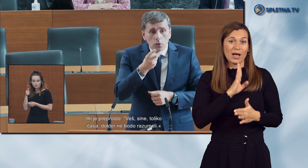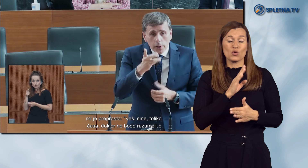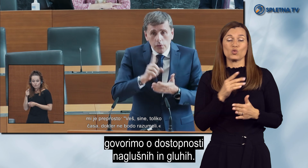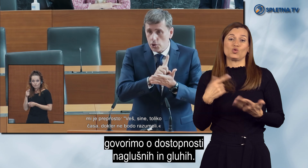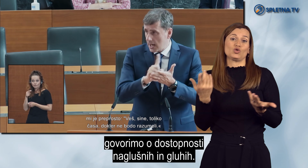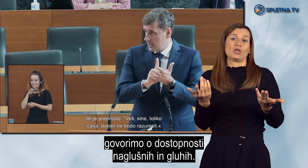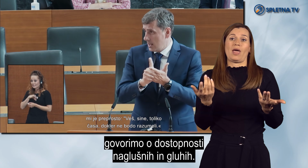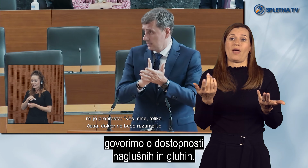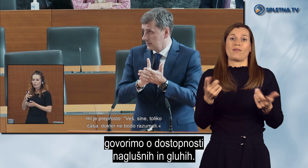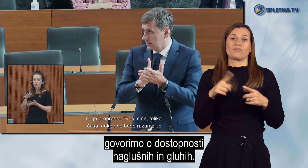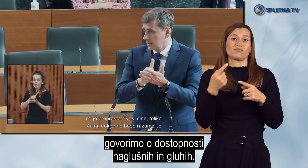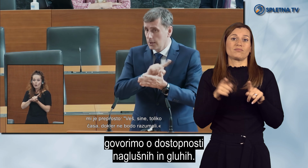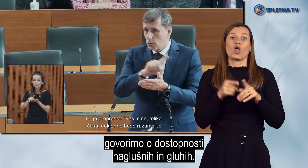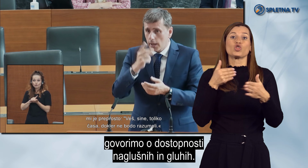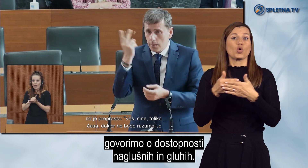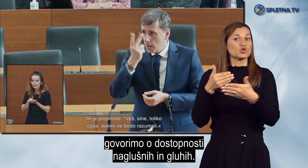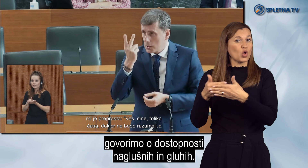naglušne, govorimo o,